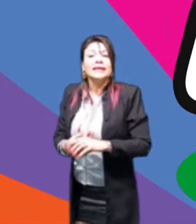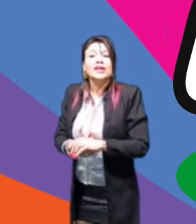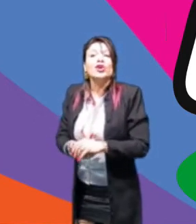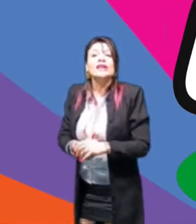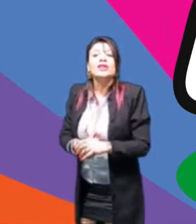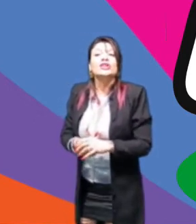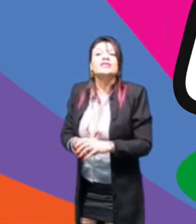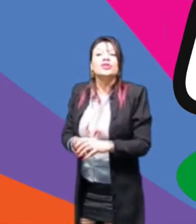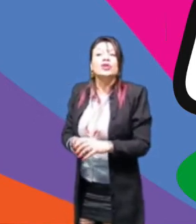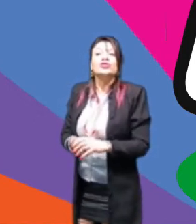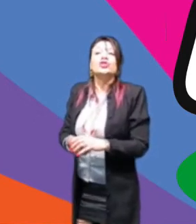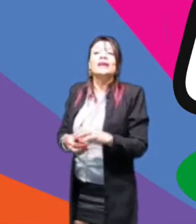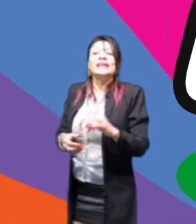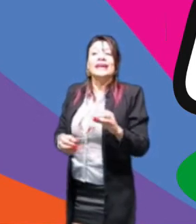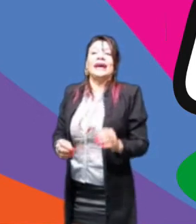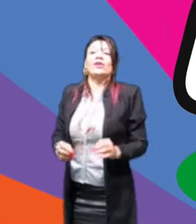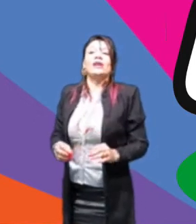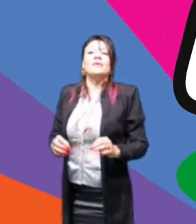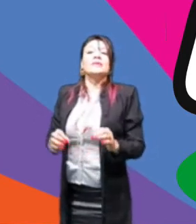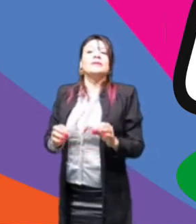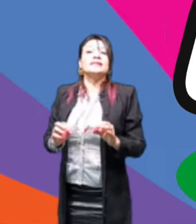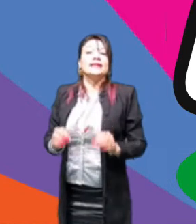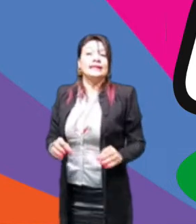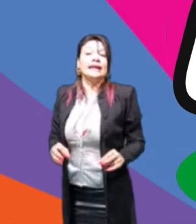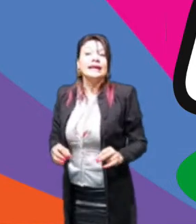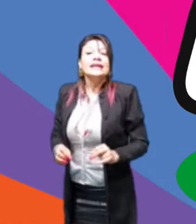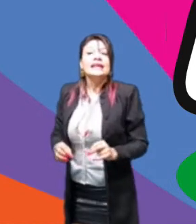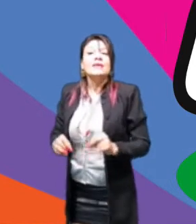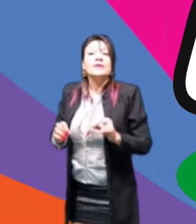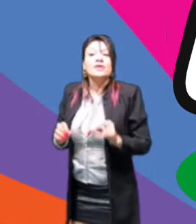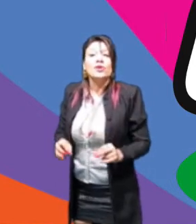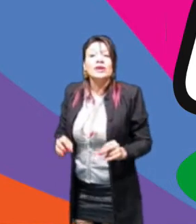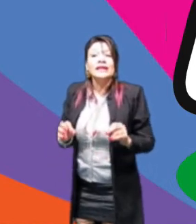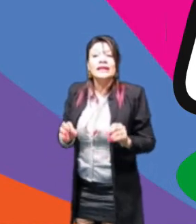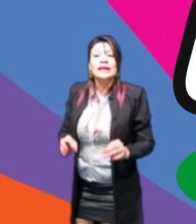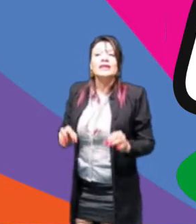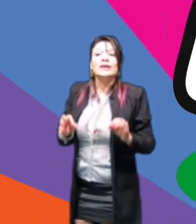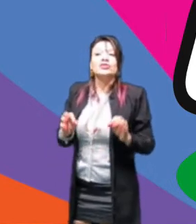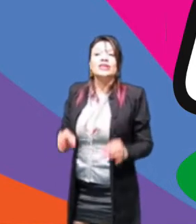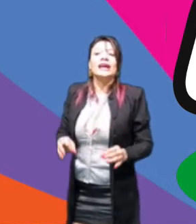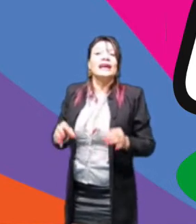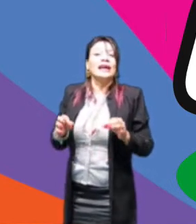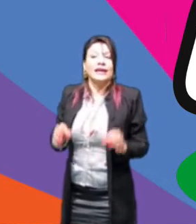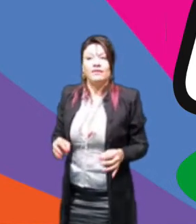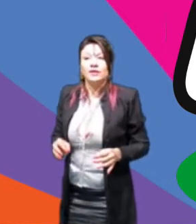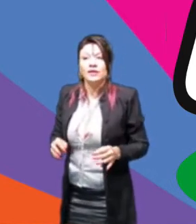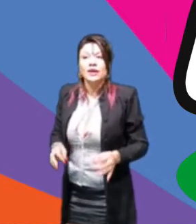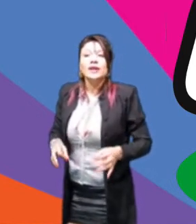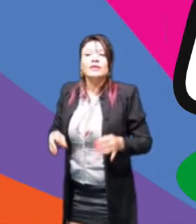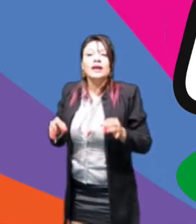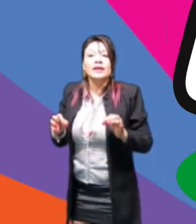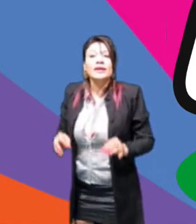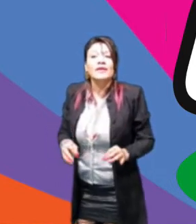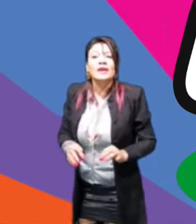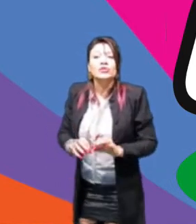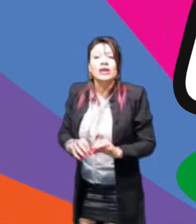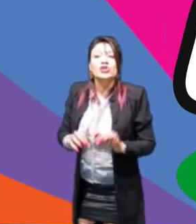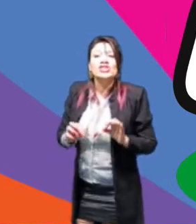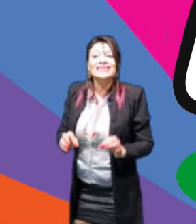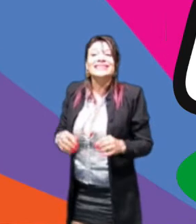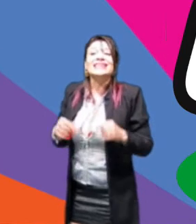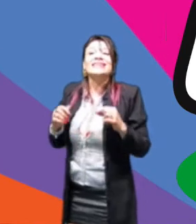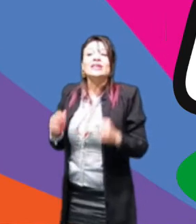El exmandatario ironizó sobre el descargo de la vicepresidenta y le pidió que deje de manosear a la gente. Cristina Kirchner había mostrado